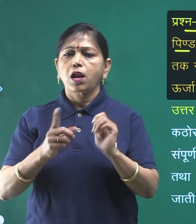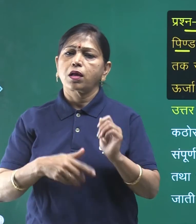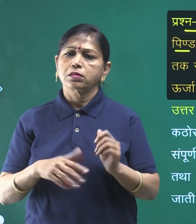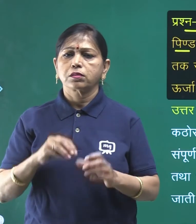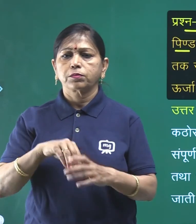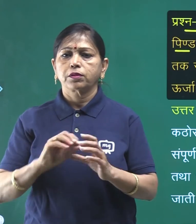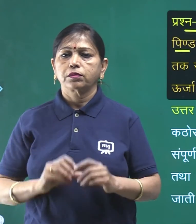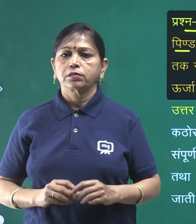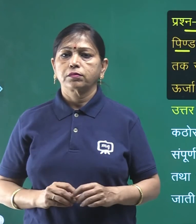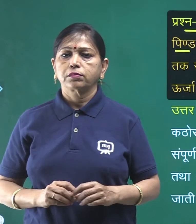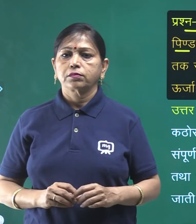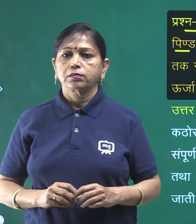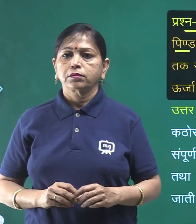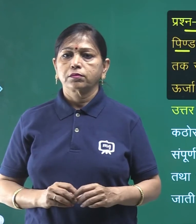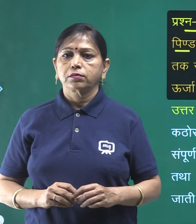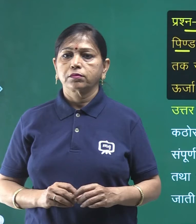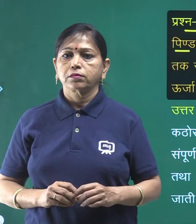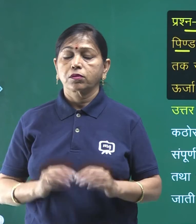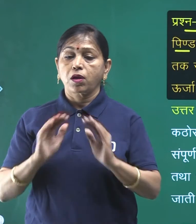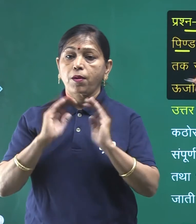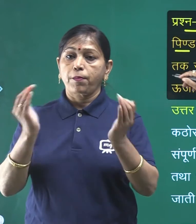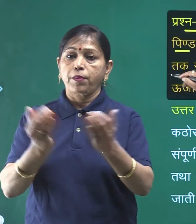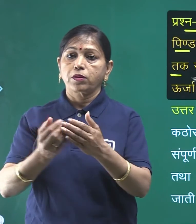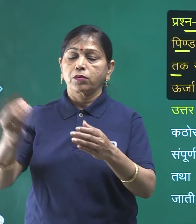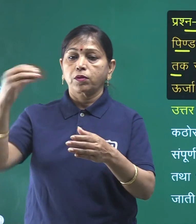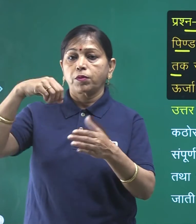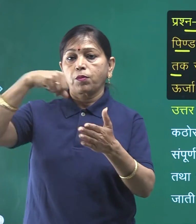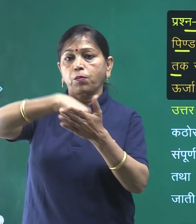अंततः धरती तक पहुंचने तक